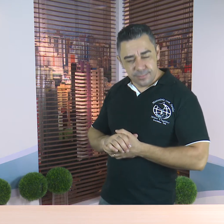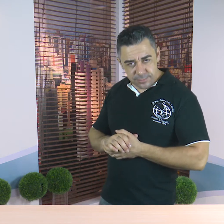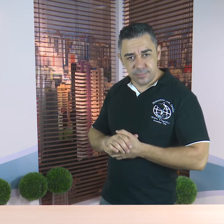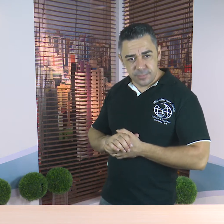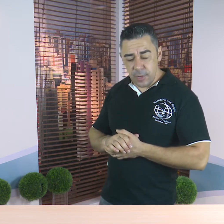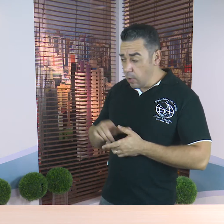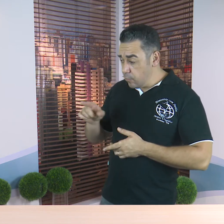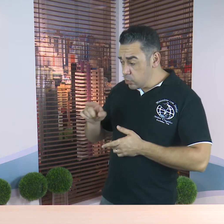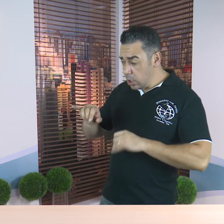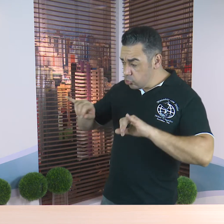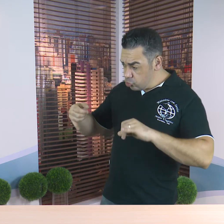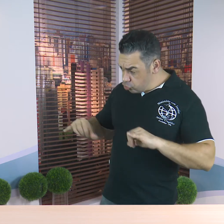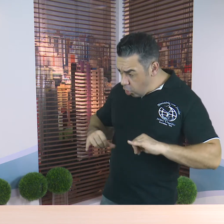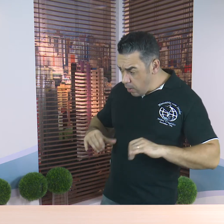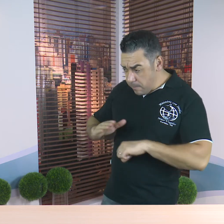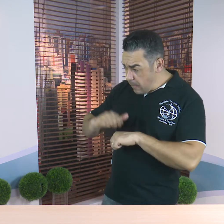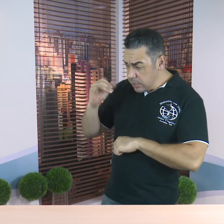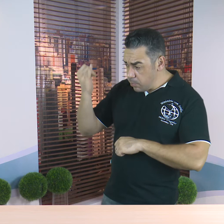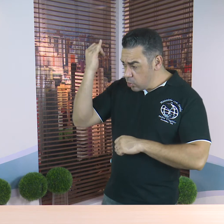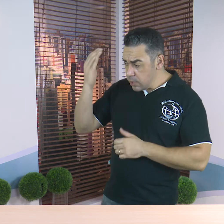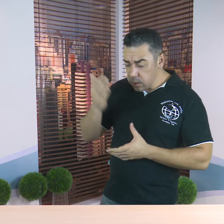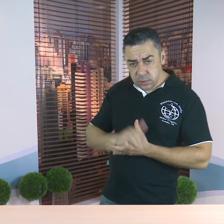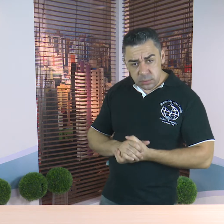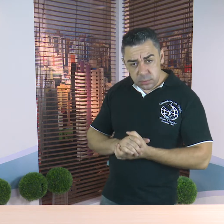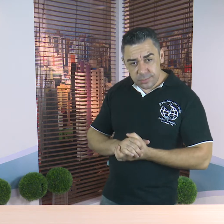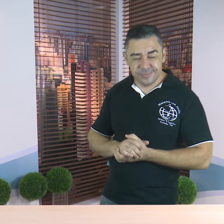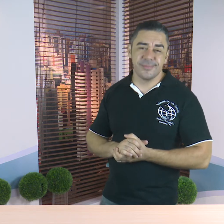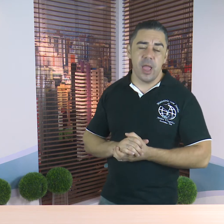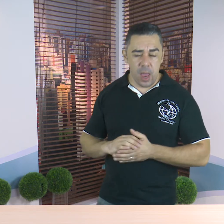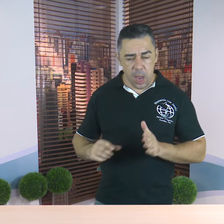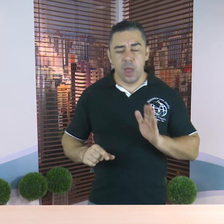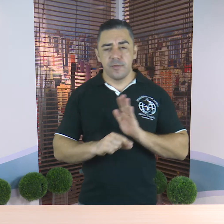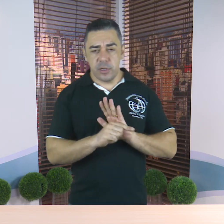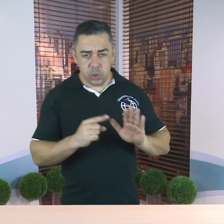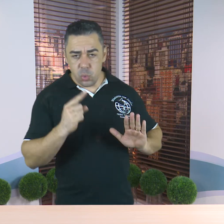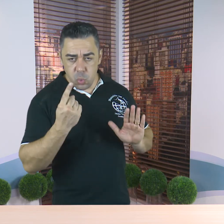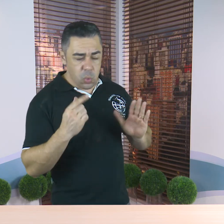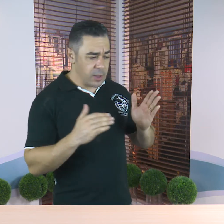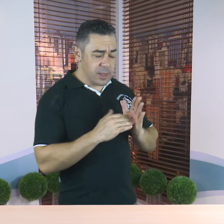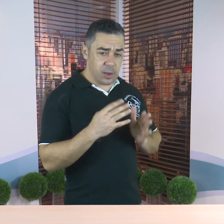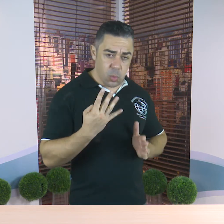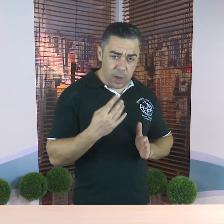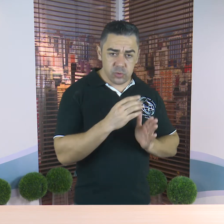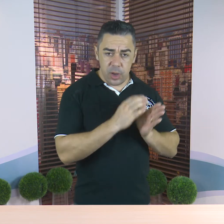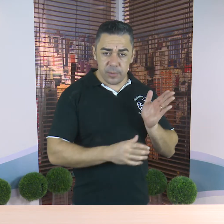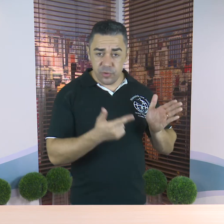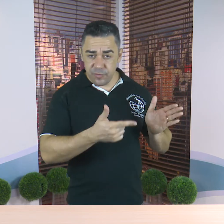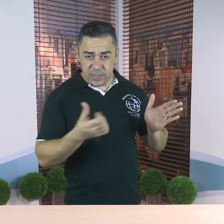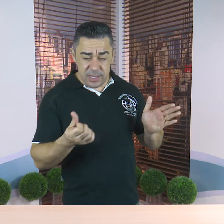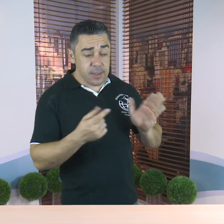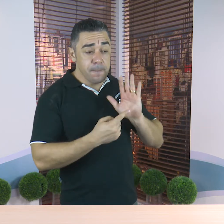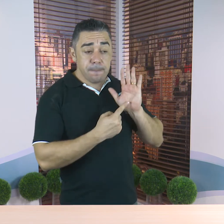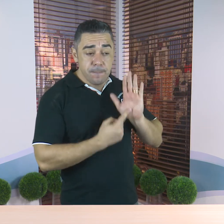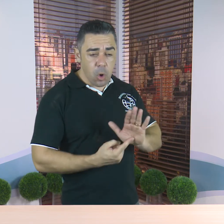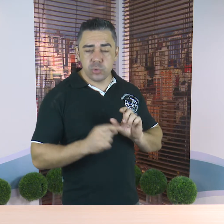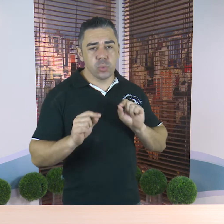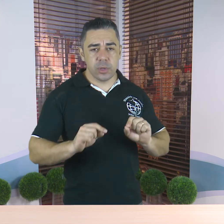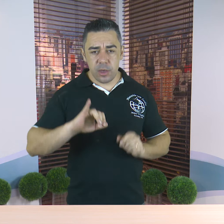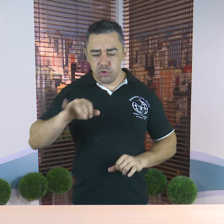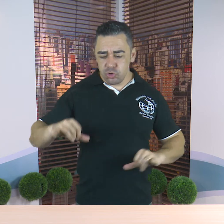de alguma importância? Os versículos 1 a 4 do capítulo 26 revelam a reação de Jó aos